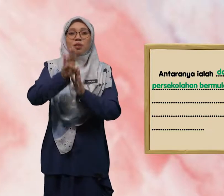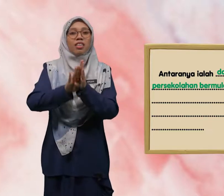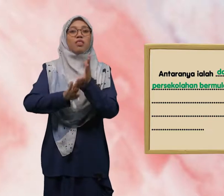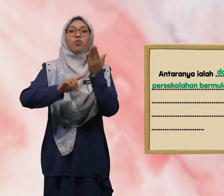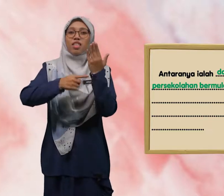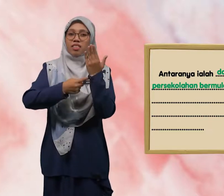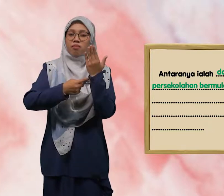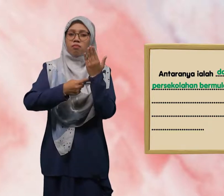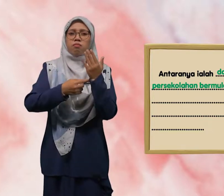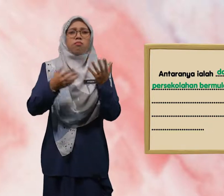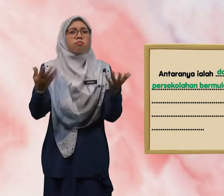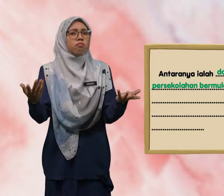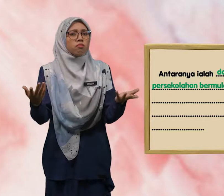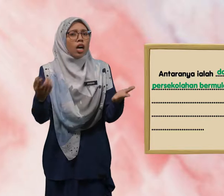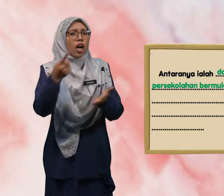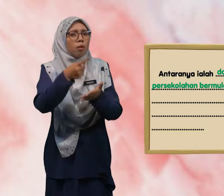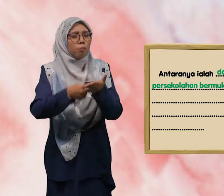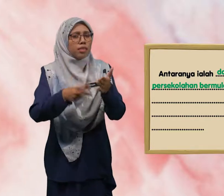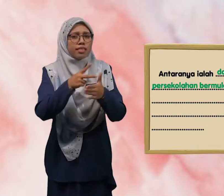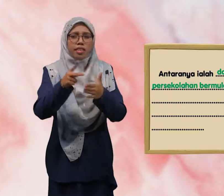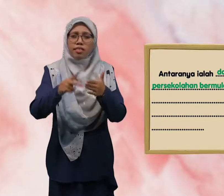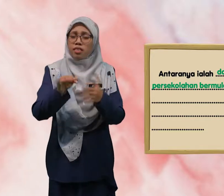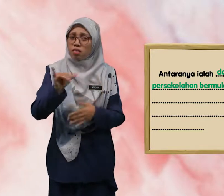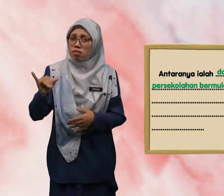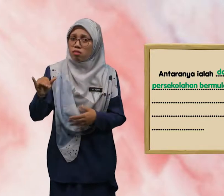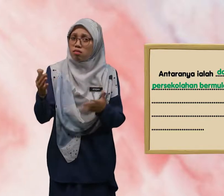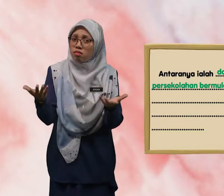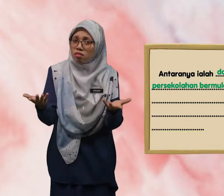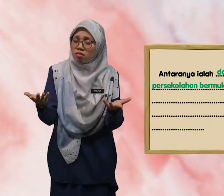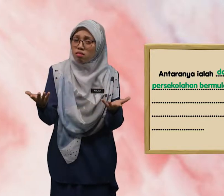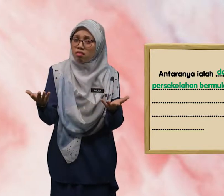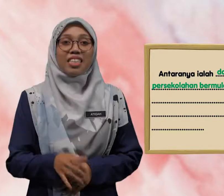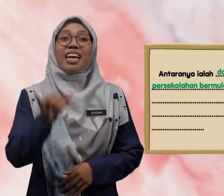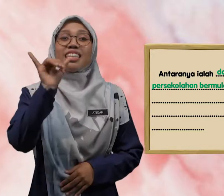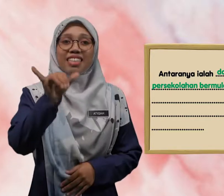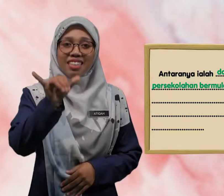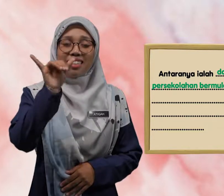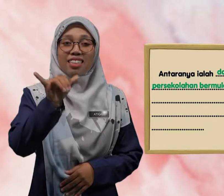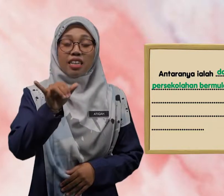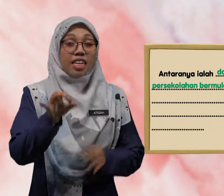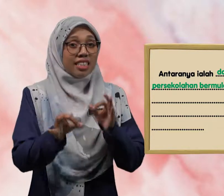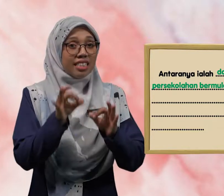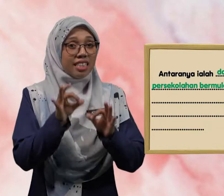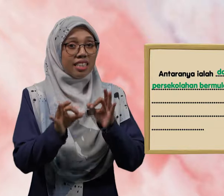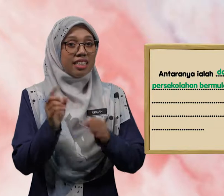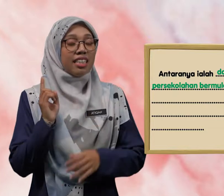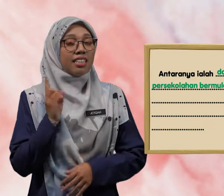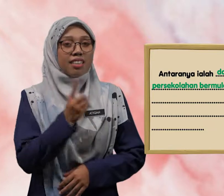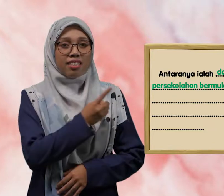Bermuda apa kesannya ya jika kita